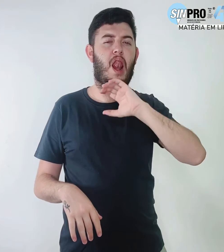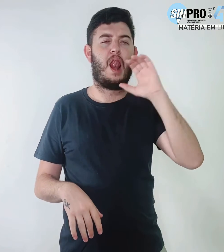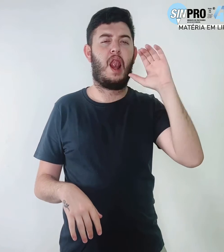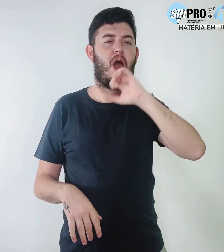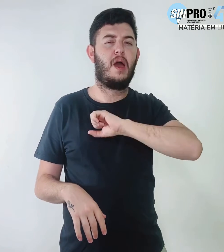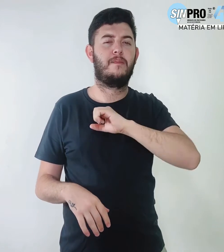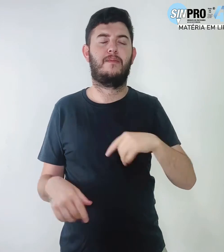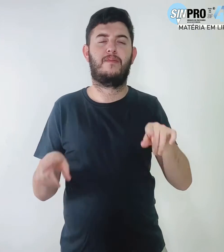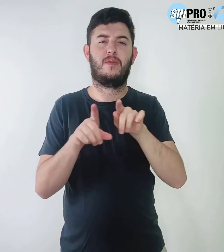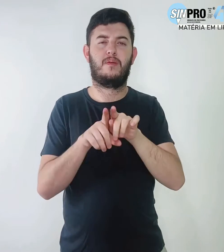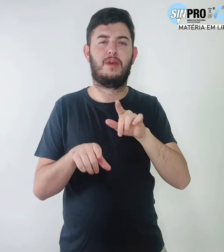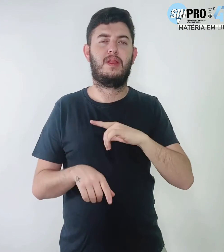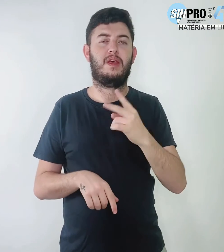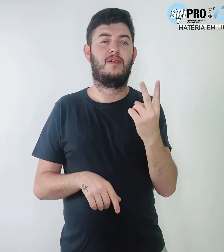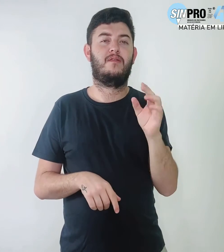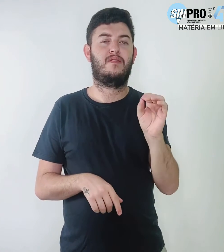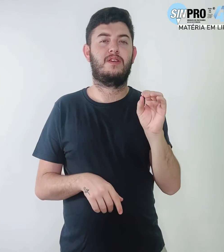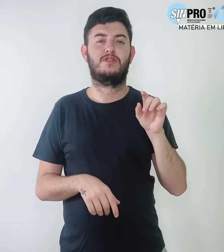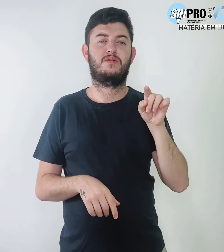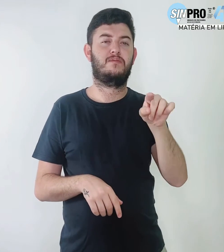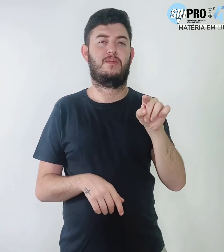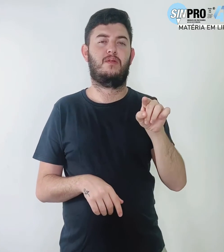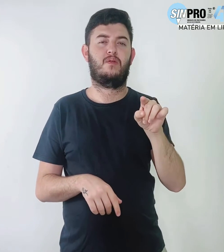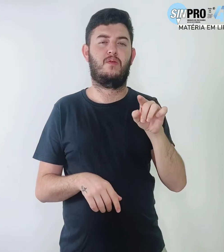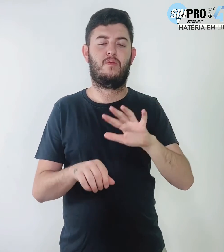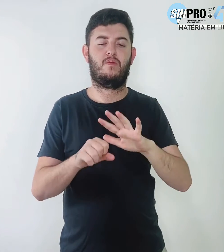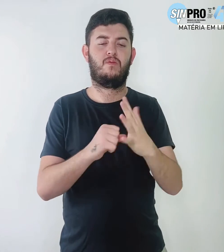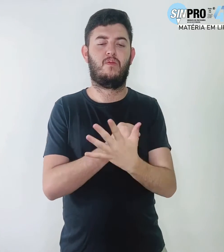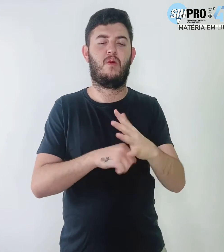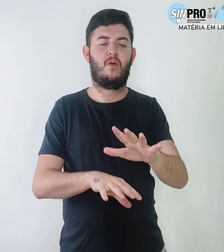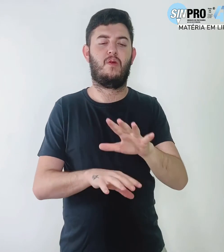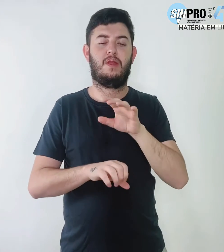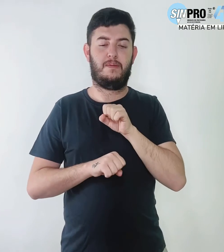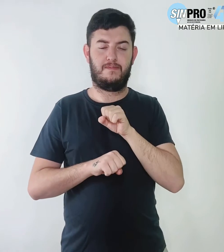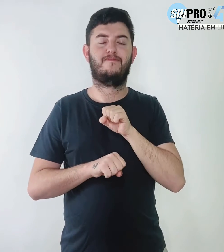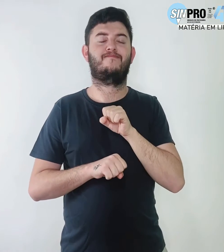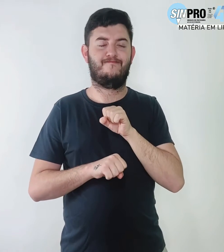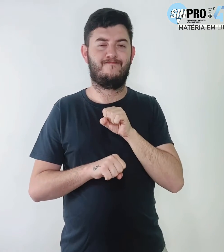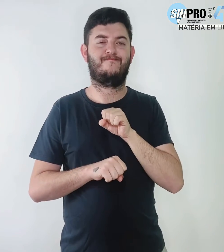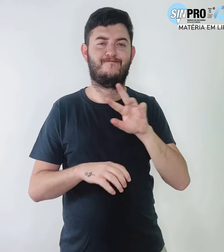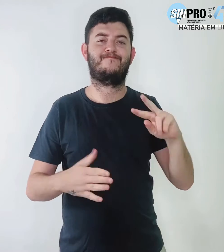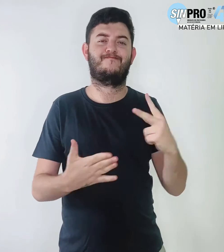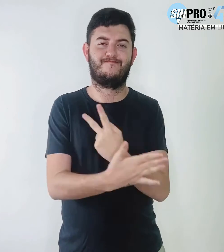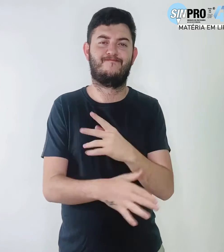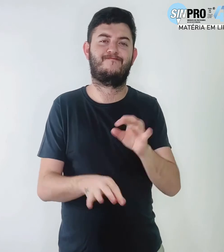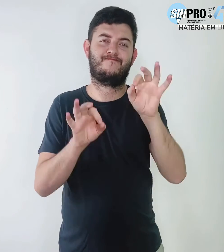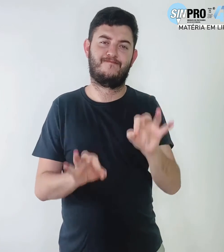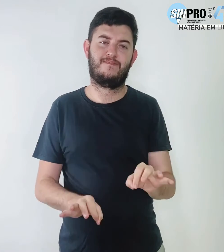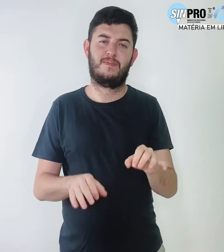de 20.000 contaminações ativas. A Secretaria de Saúde do